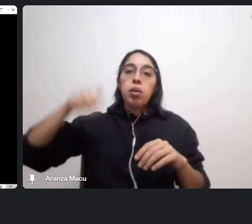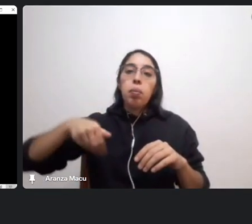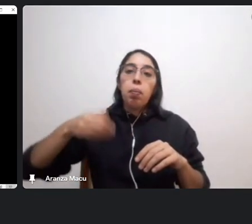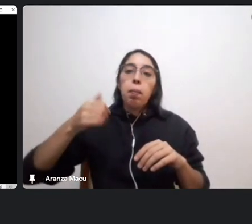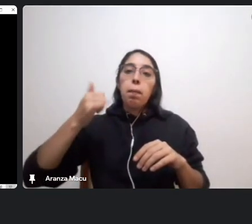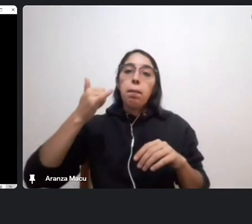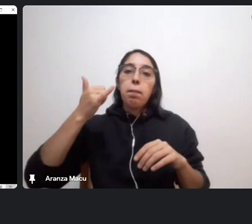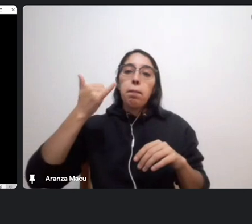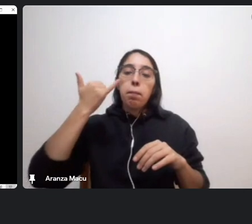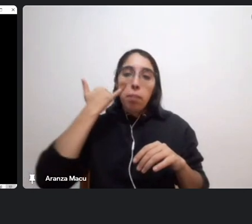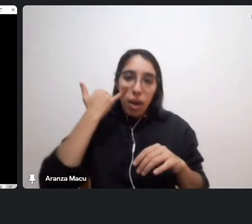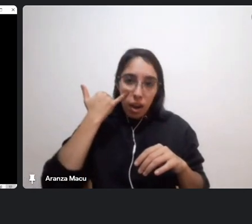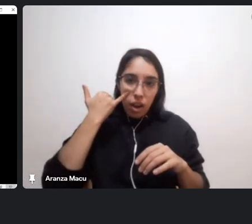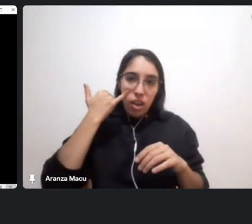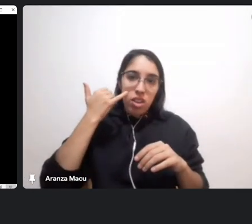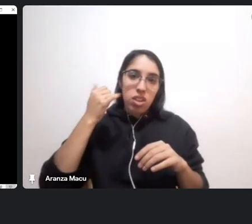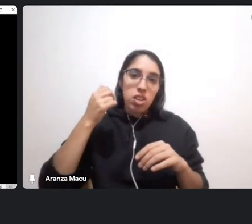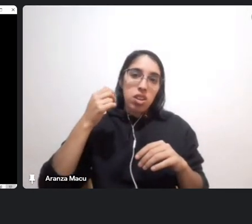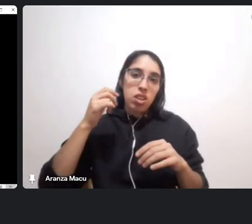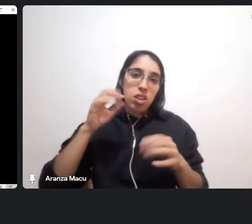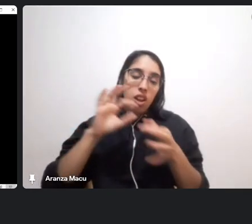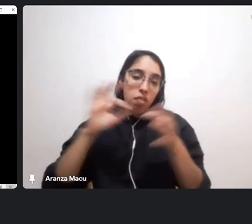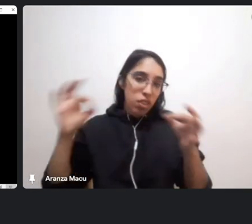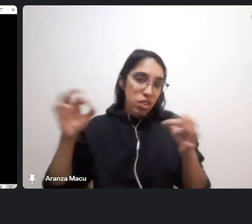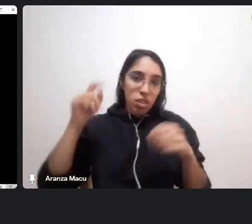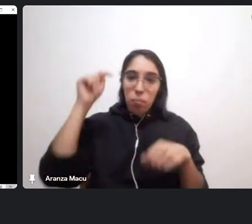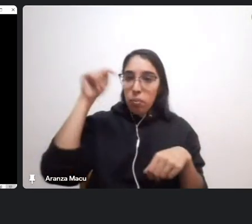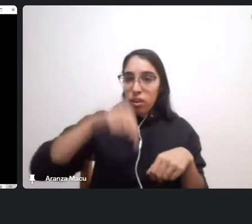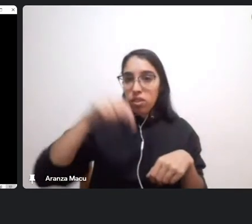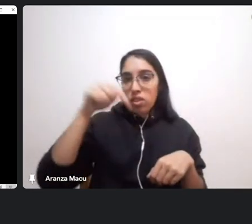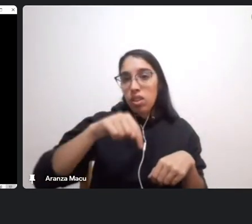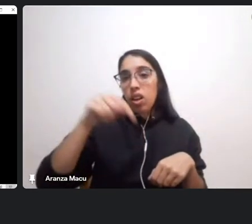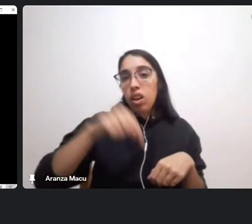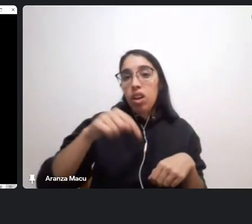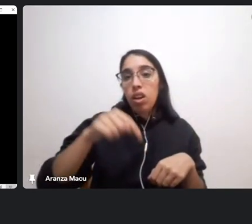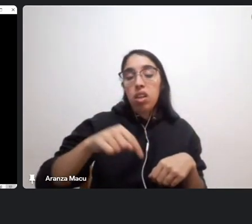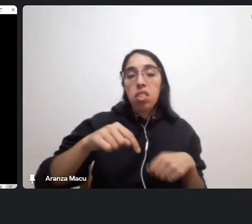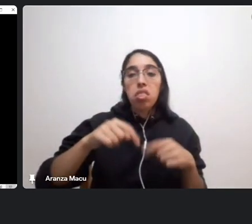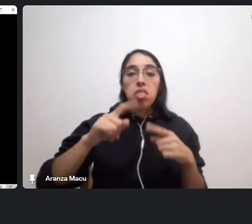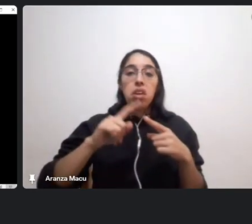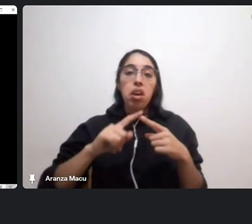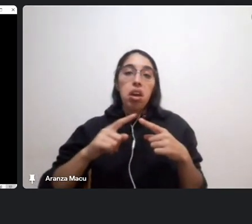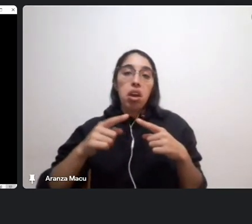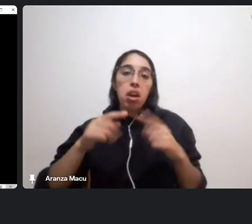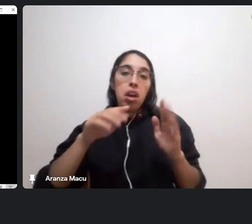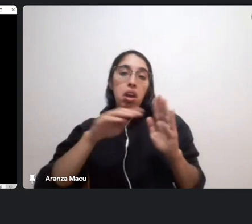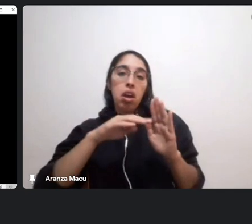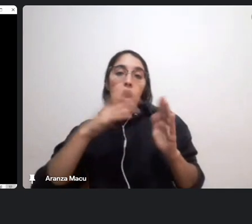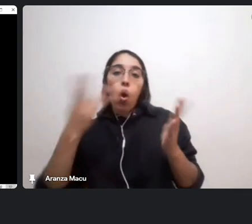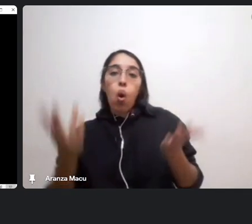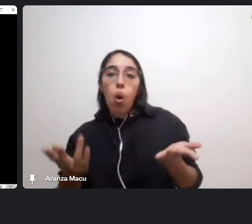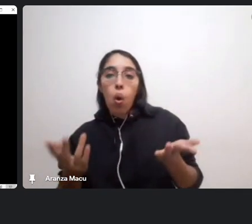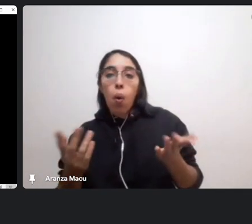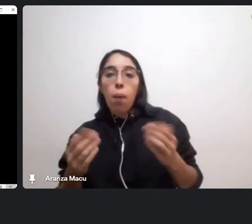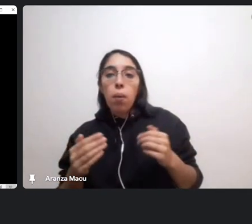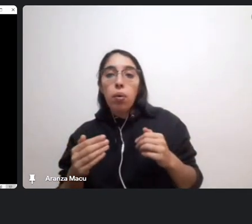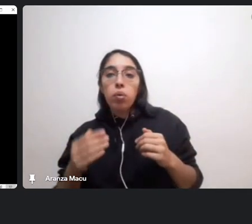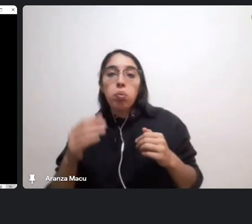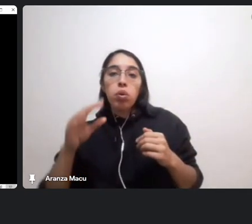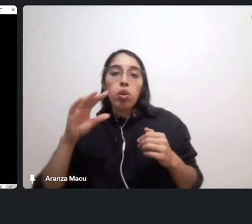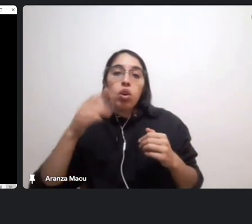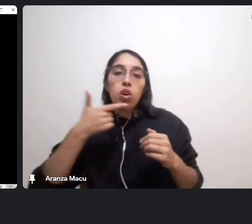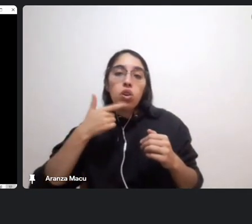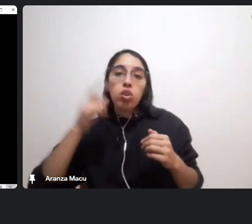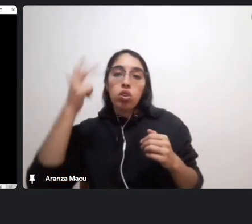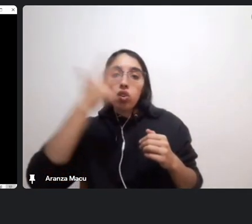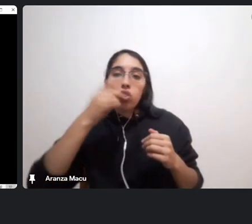y might, voy a tener que ver si la traduzco en pasado o en condicional. Si es should, ought to, va a